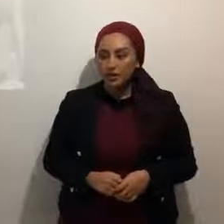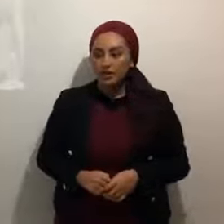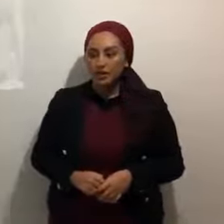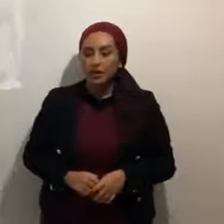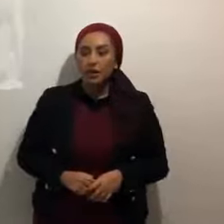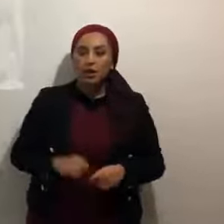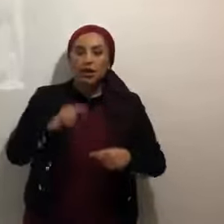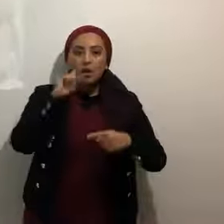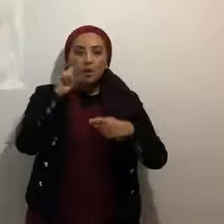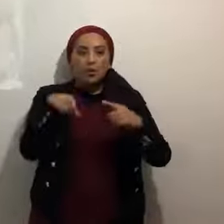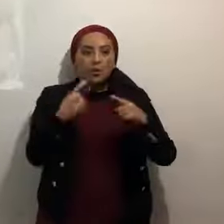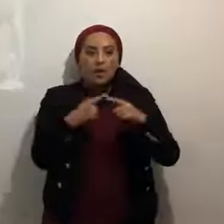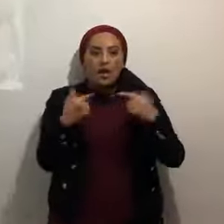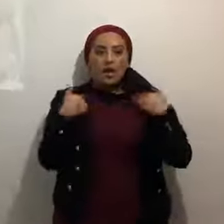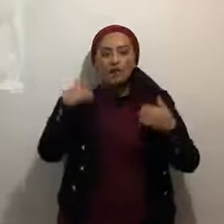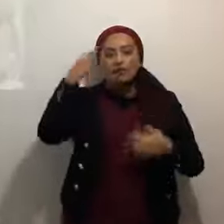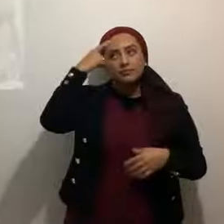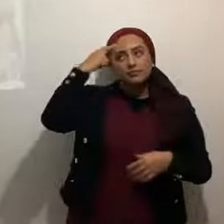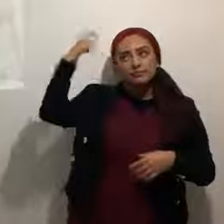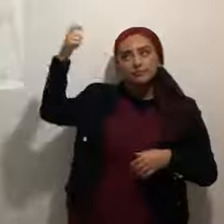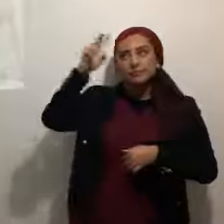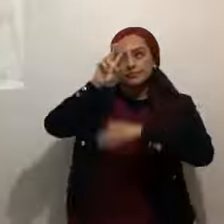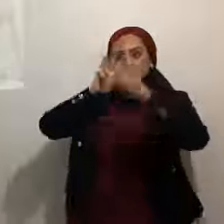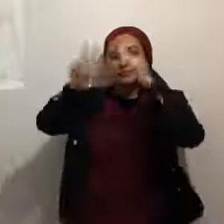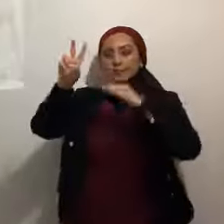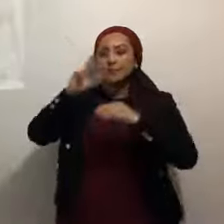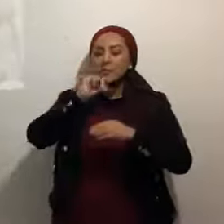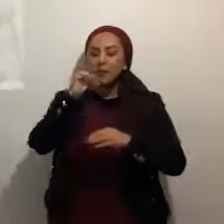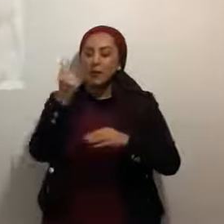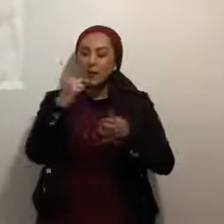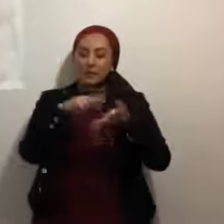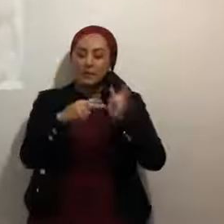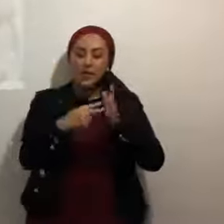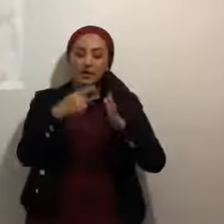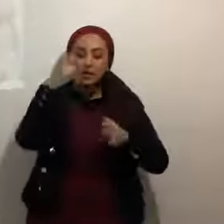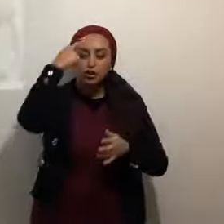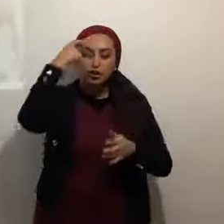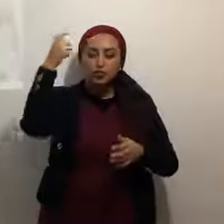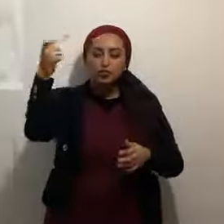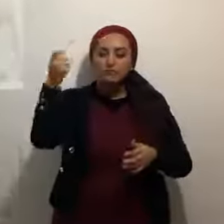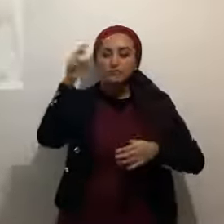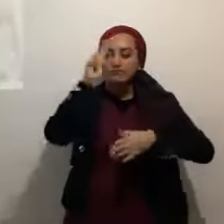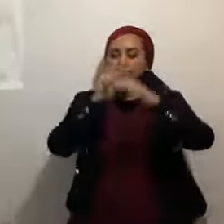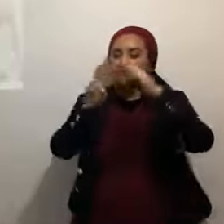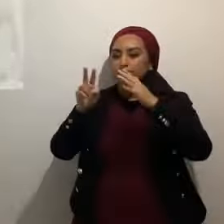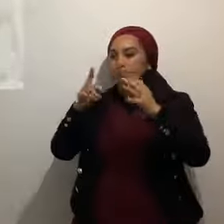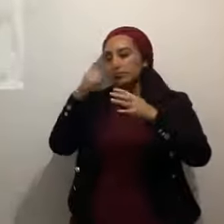cuando hay sueños y visiones, pero no me refiero a sueños y visiones en cuanto a soñar como...